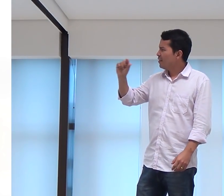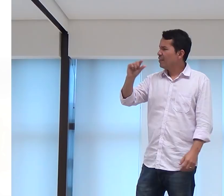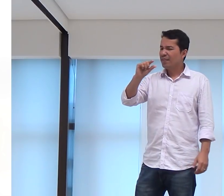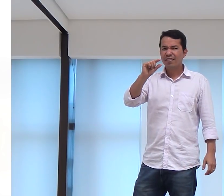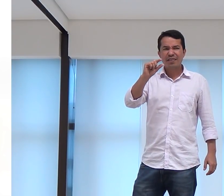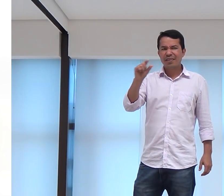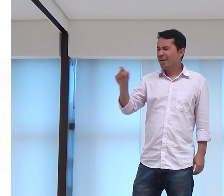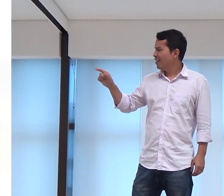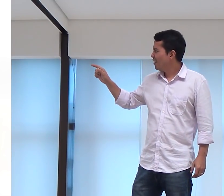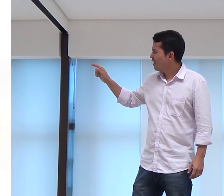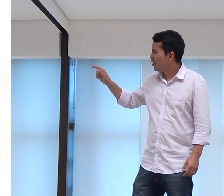E a coroa, né?